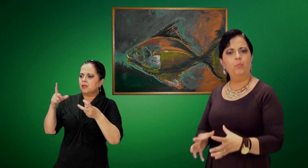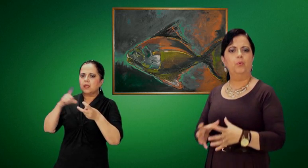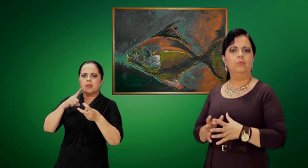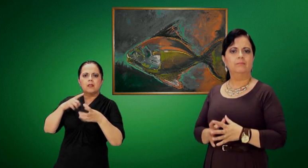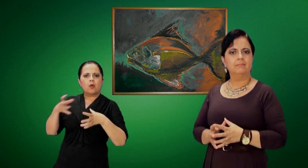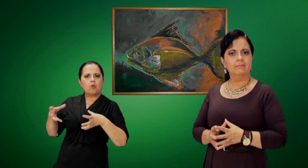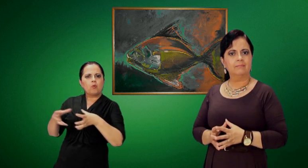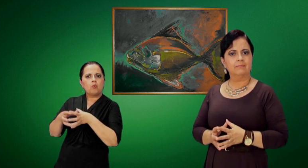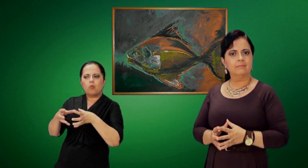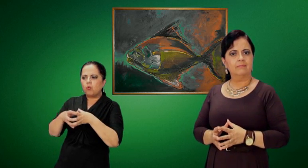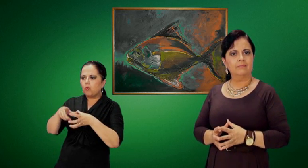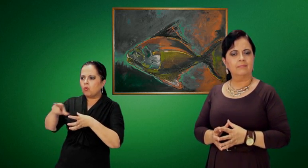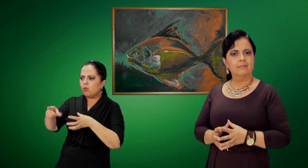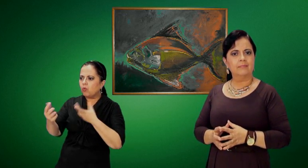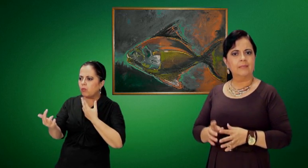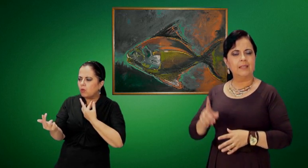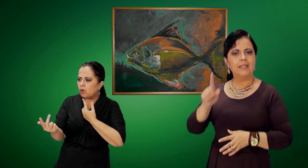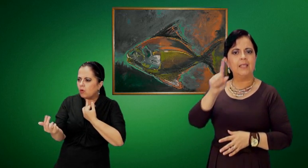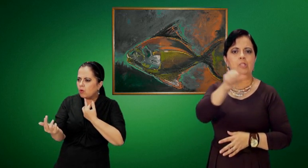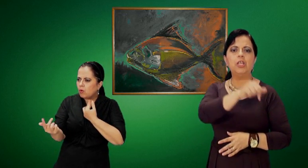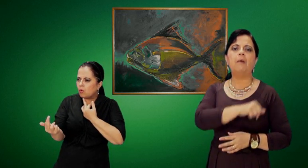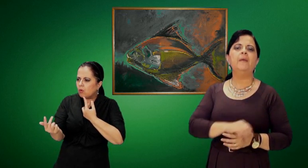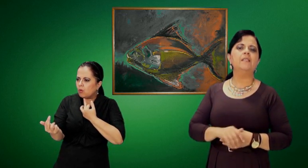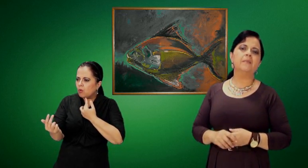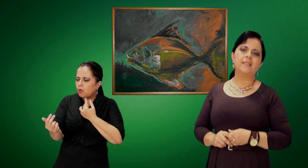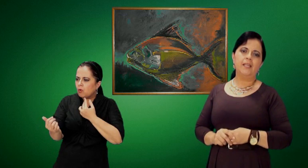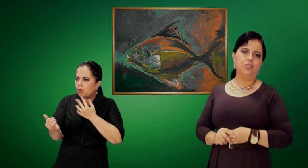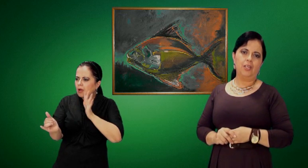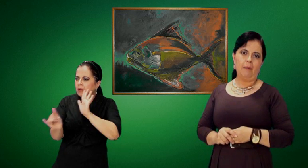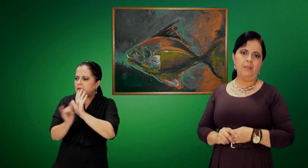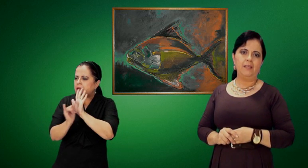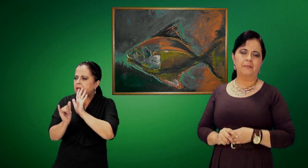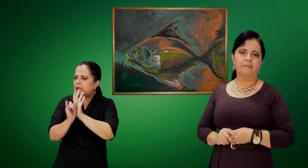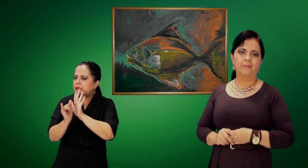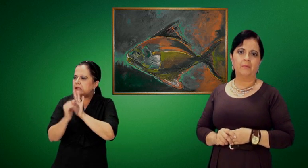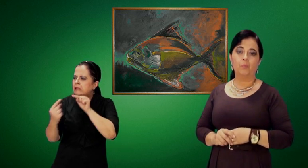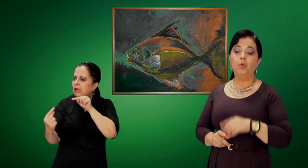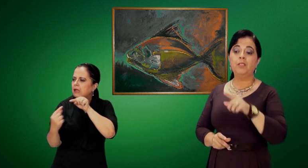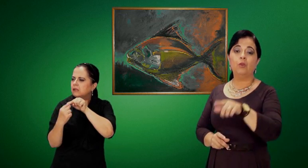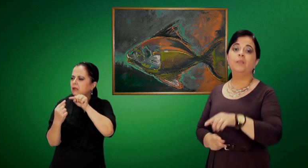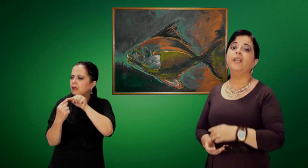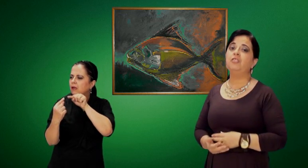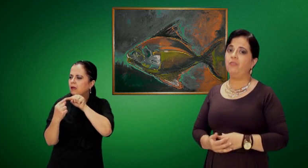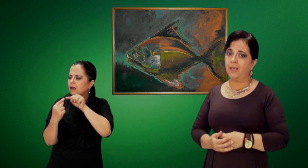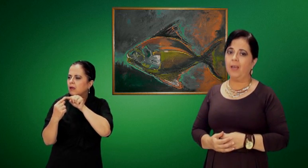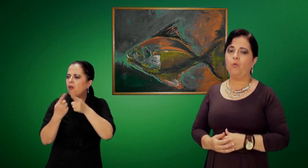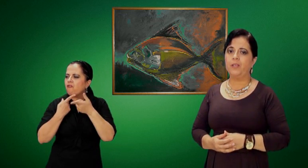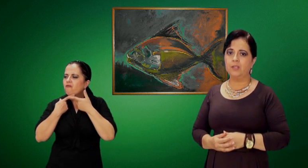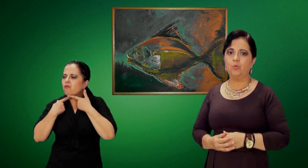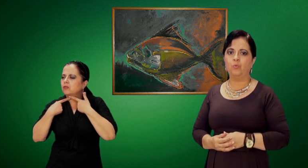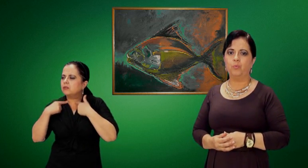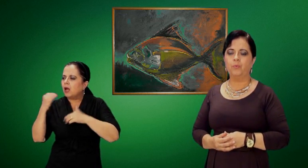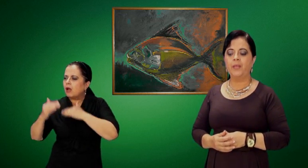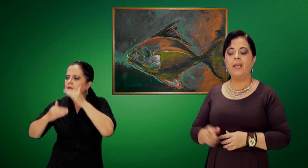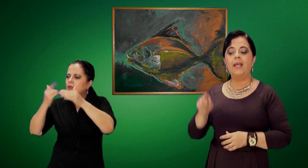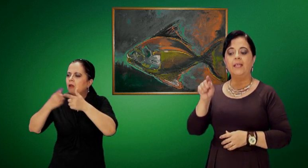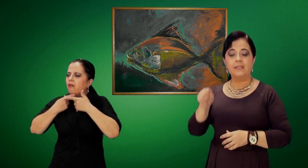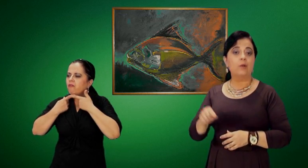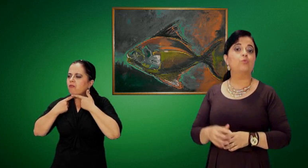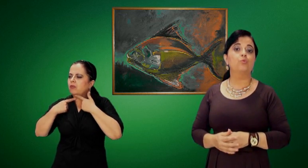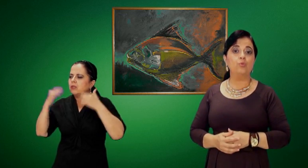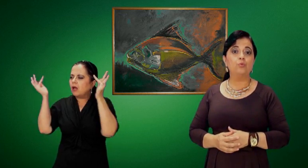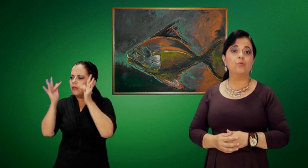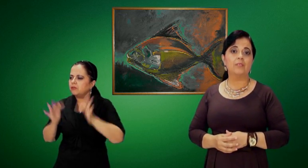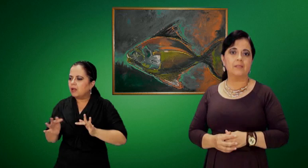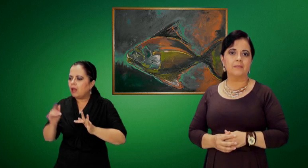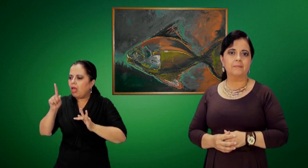um grupo que tinha a mesma sede que a minha, por isso eu me identifiquei com esse grupo.